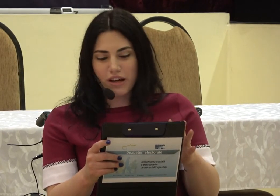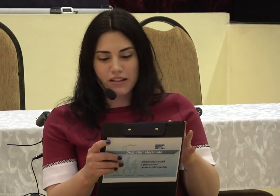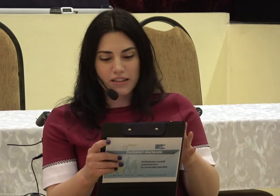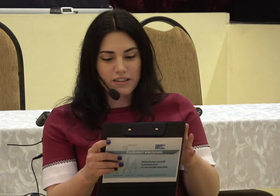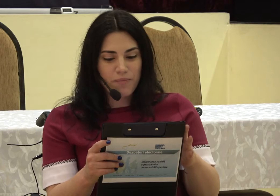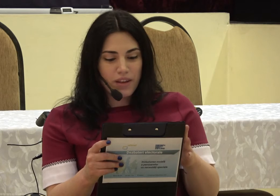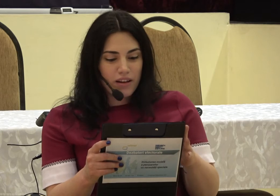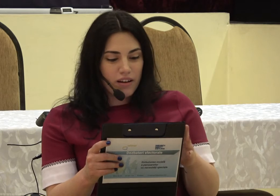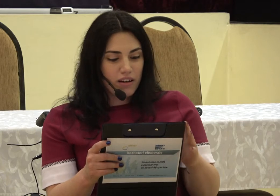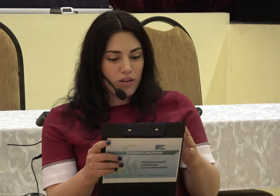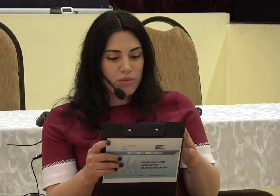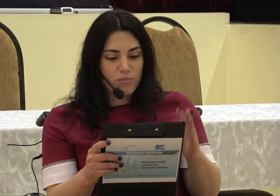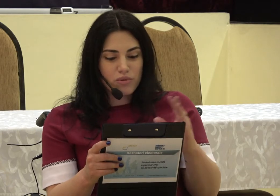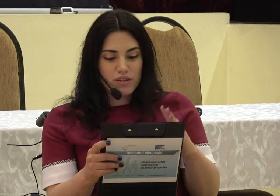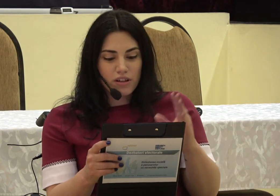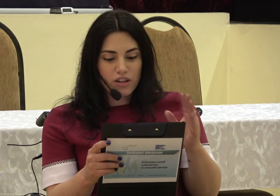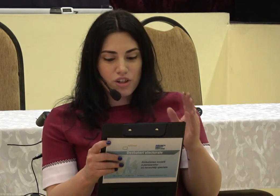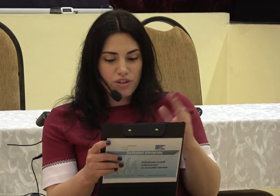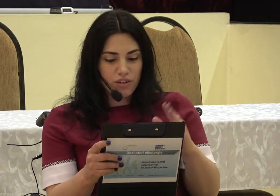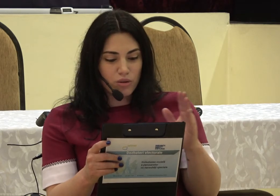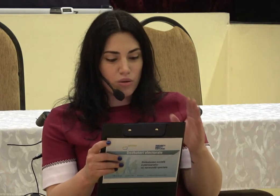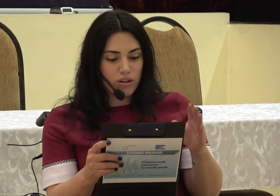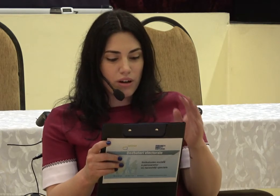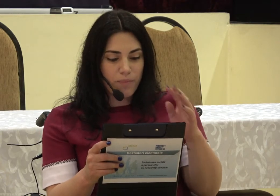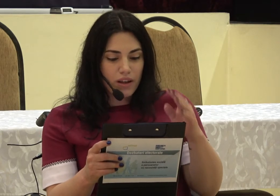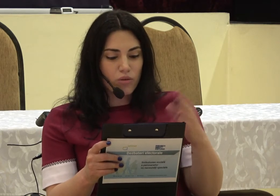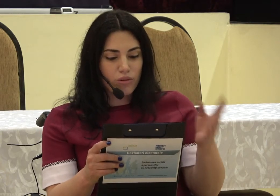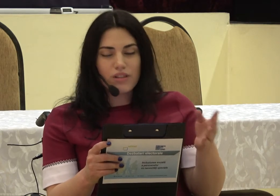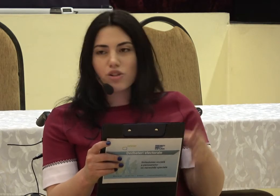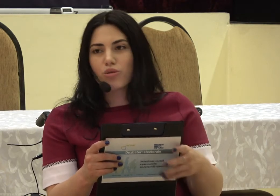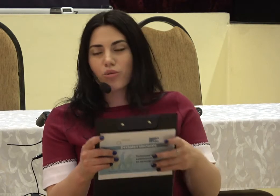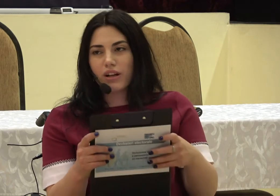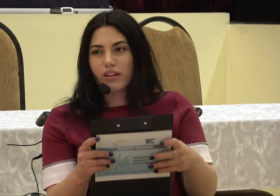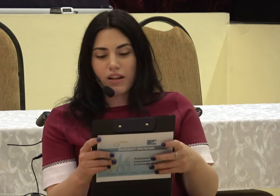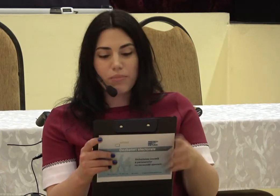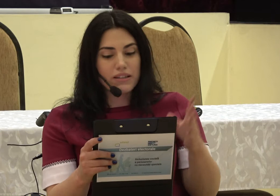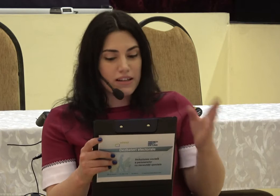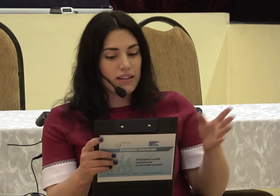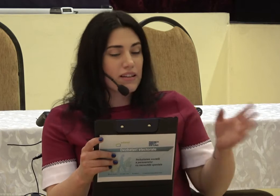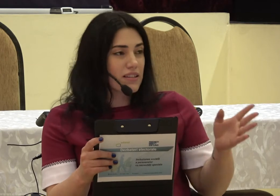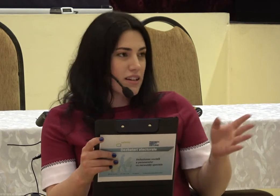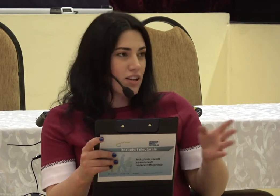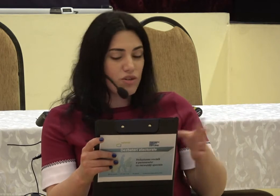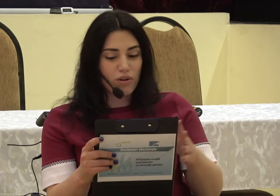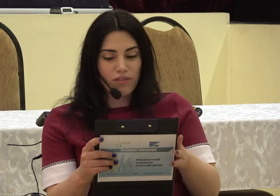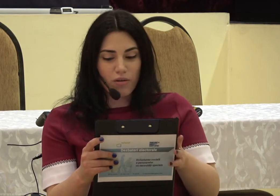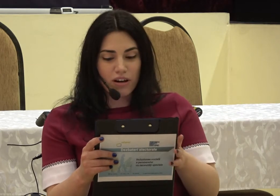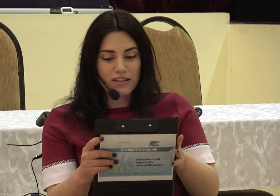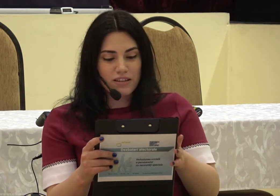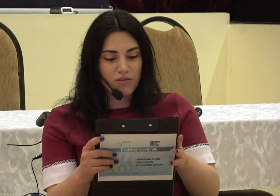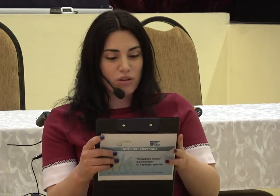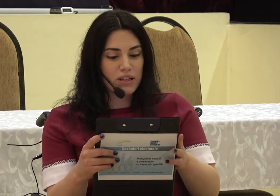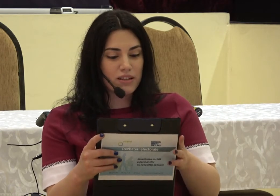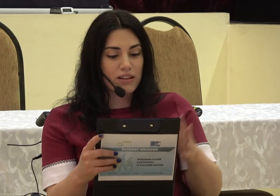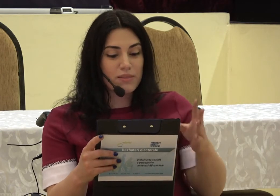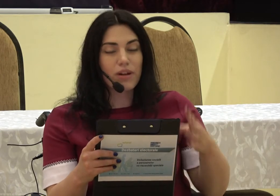programul de astăzi. Cum a spus și Victor, concurenții și concurentele prezente astăzi aici vor avea ocazia